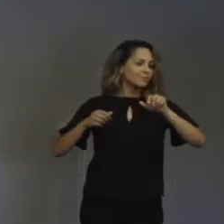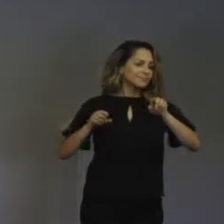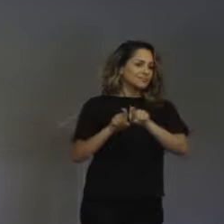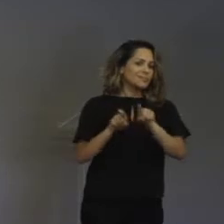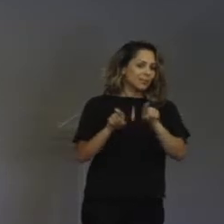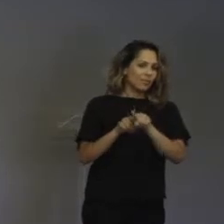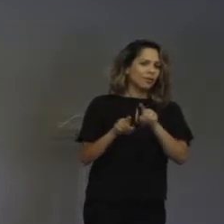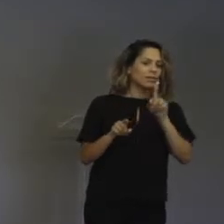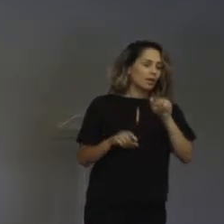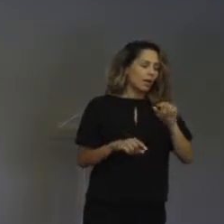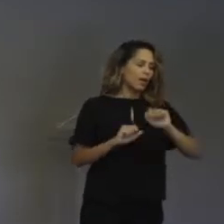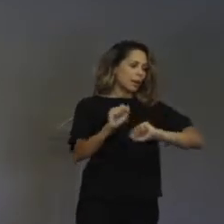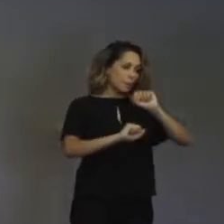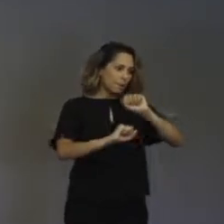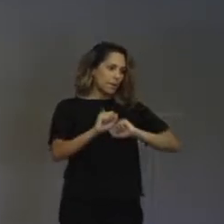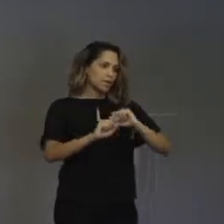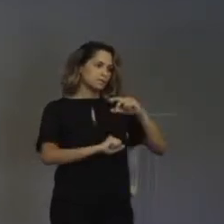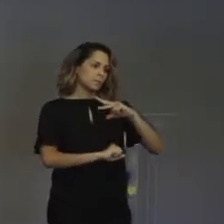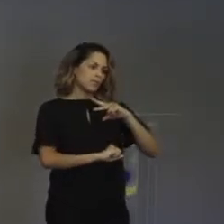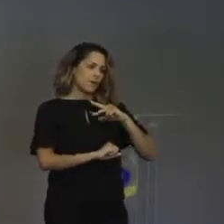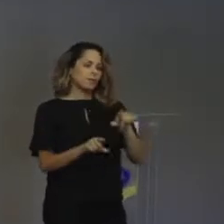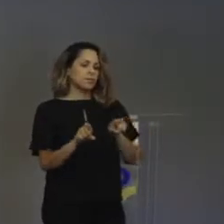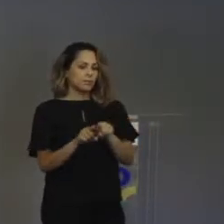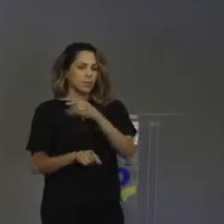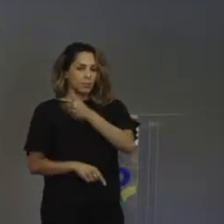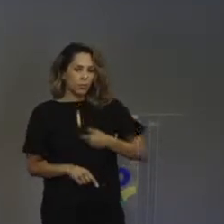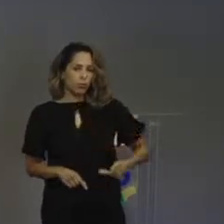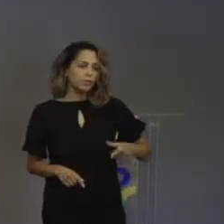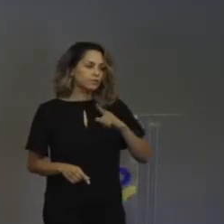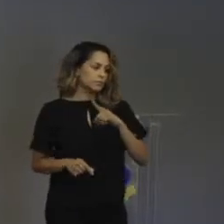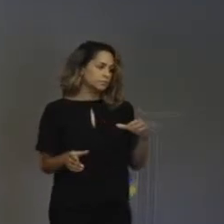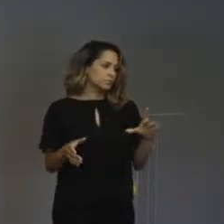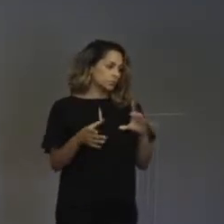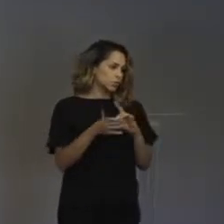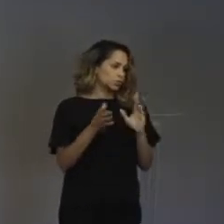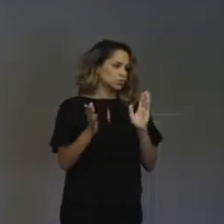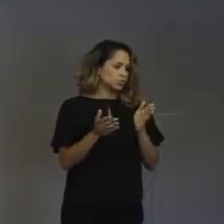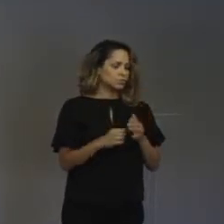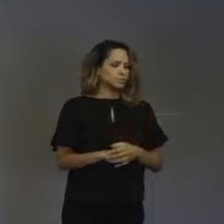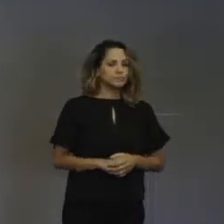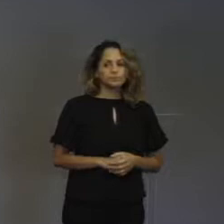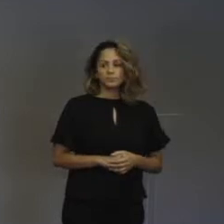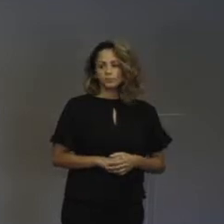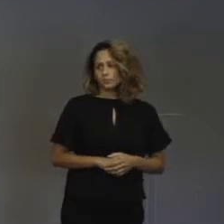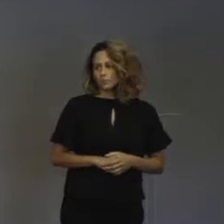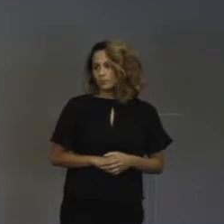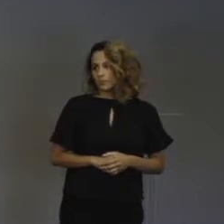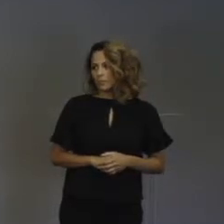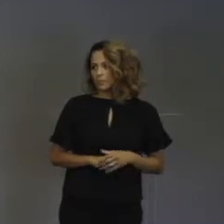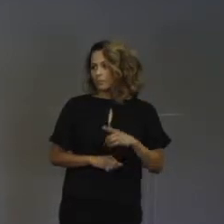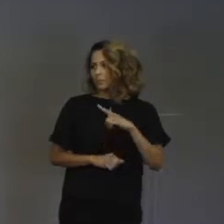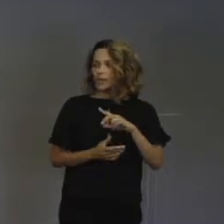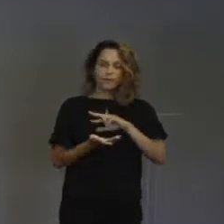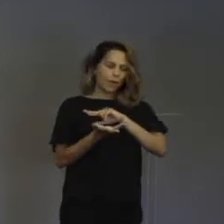setor privado se juntam nesse impacto. Dentro de várias opções